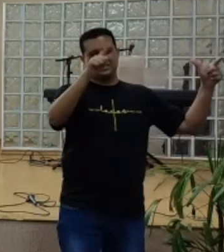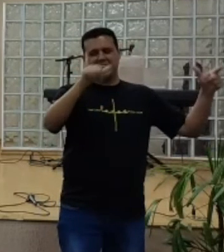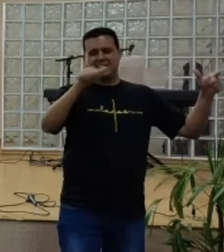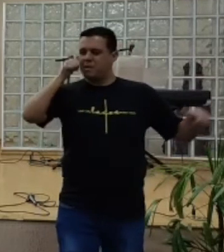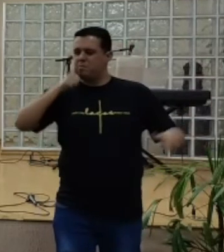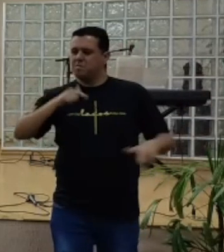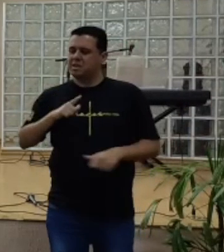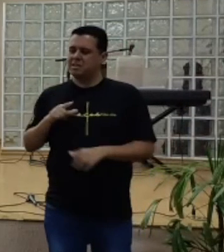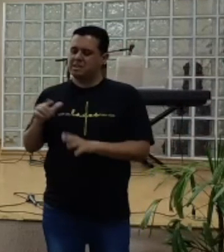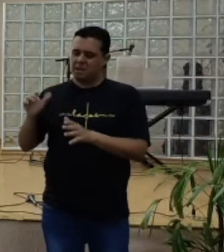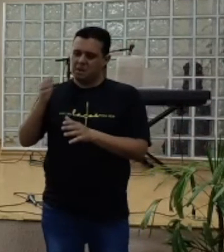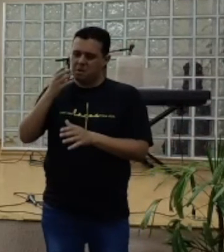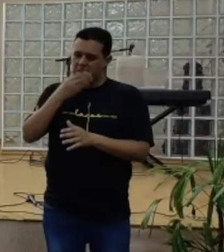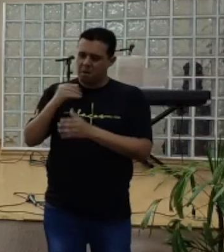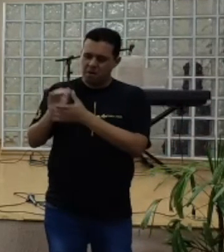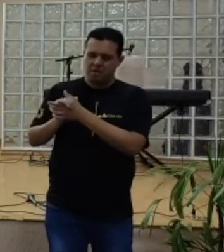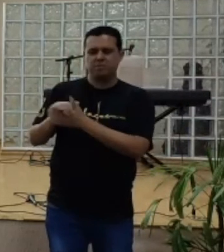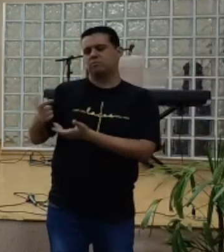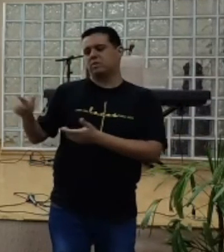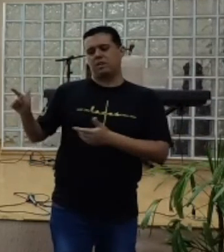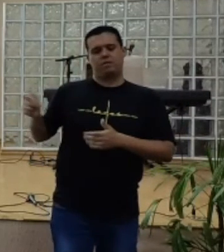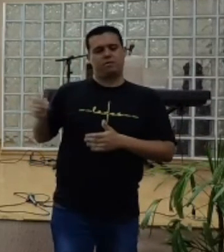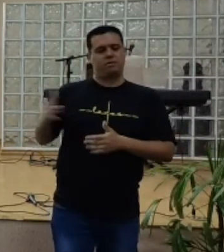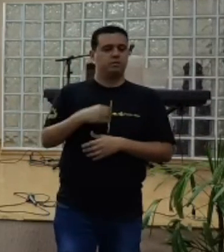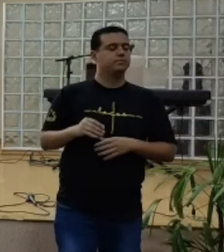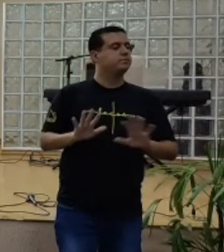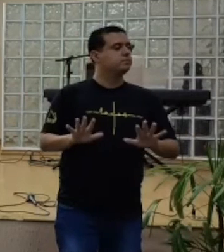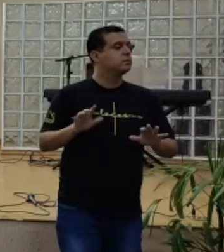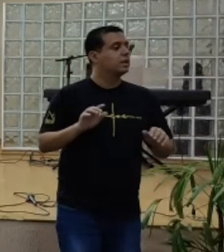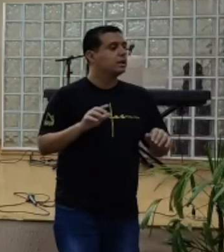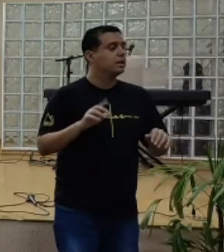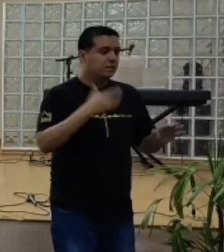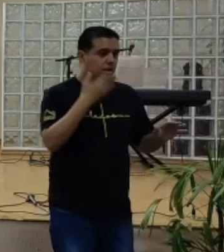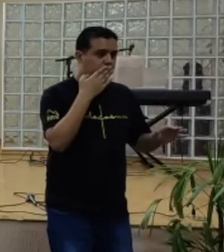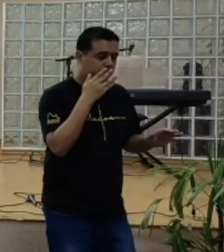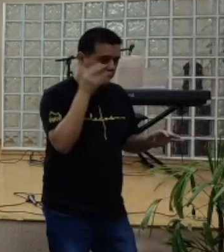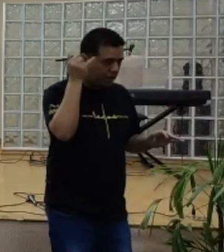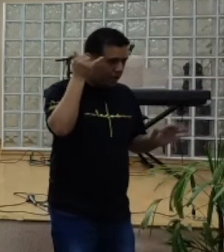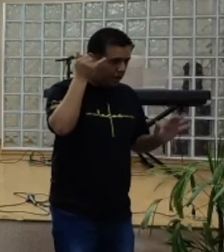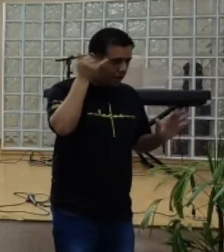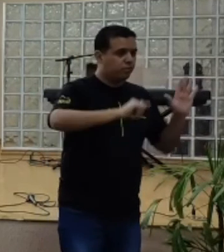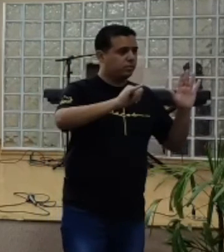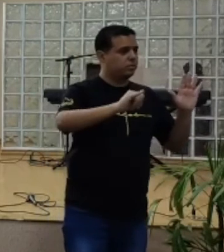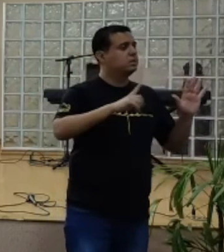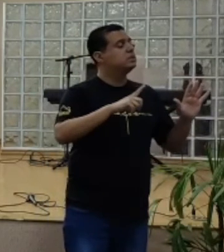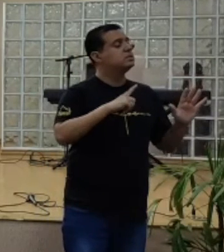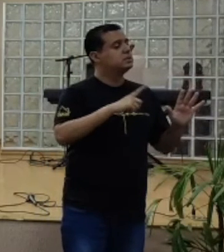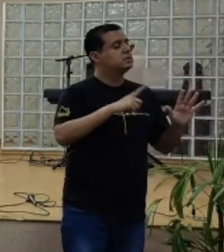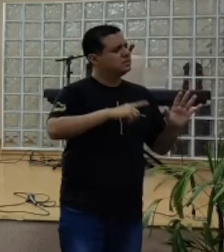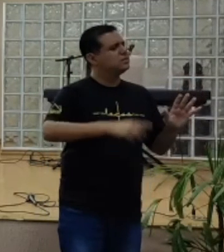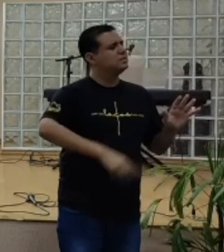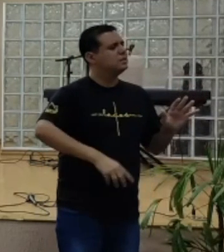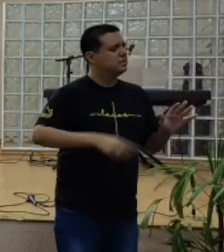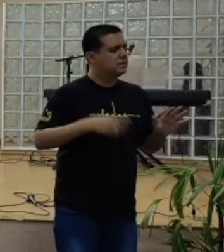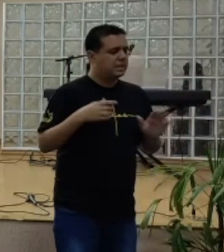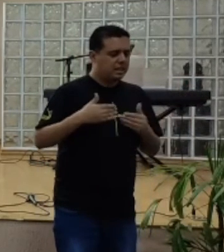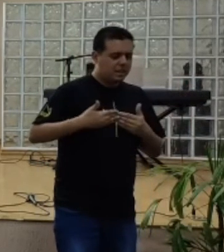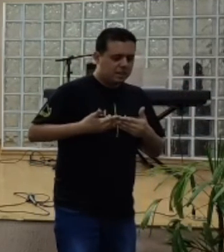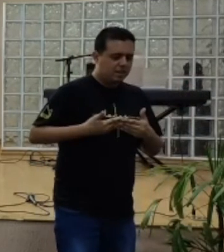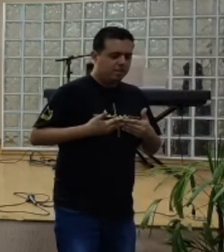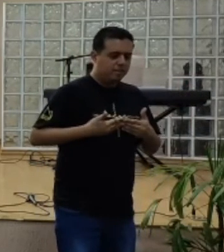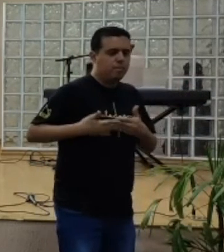acontece muito tempo depois da história de Sara. Então, não está na mente de Isaías